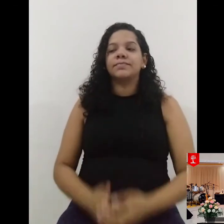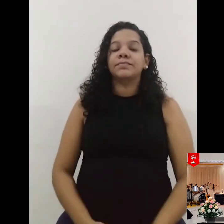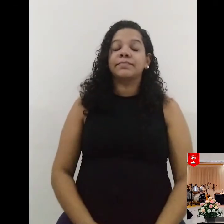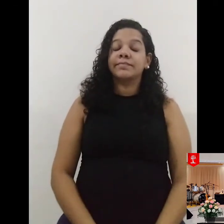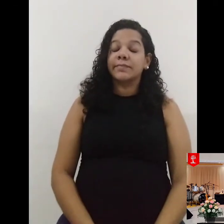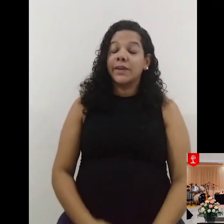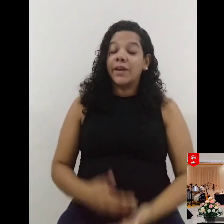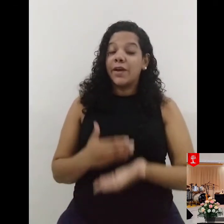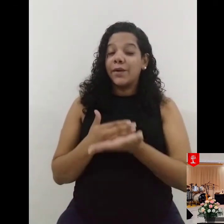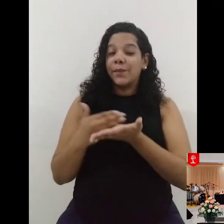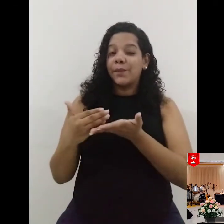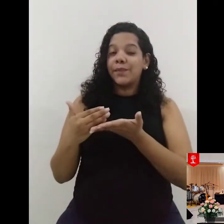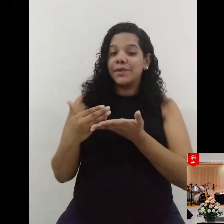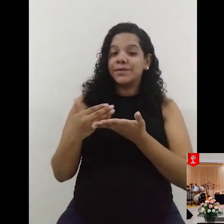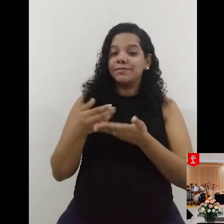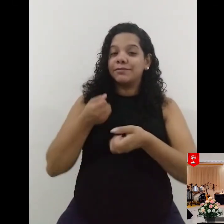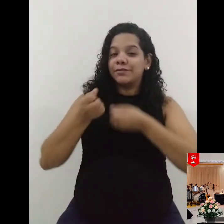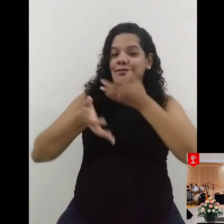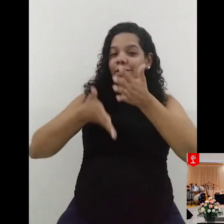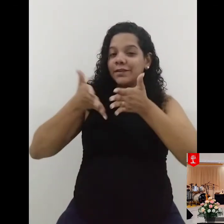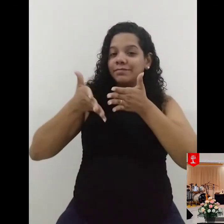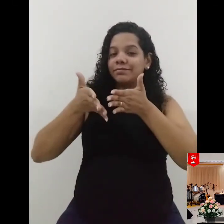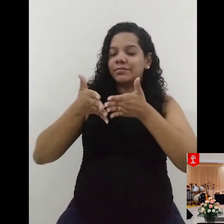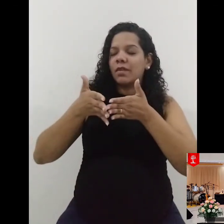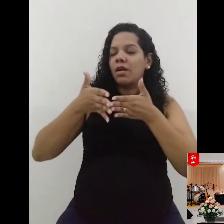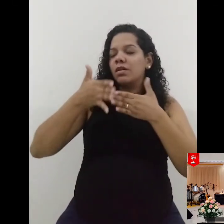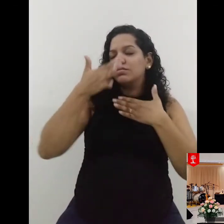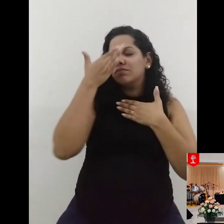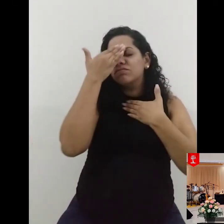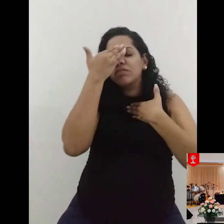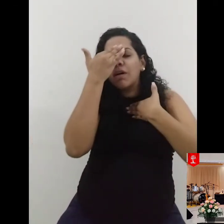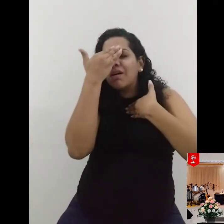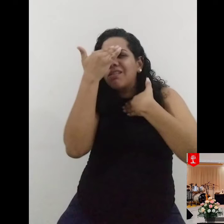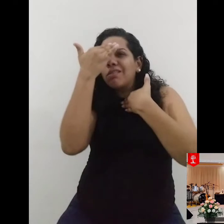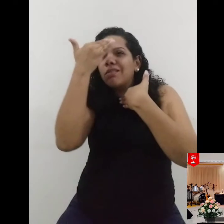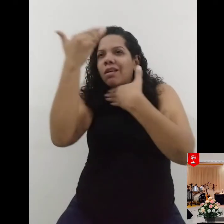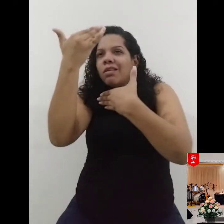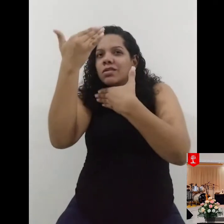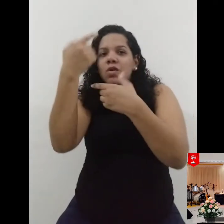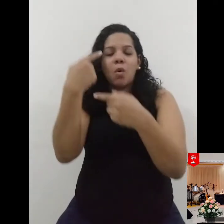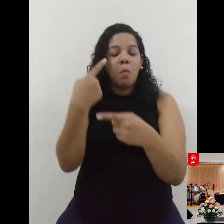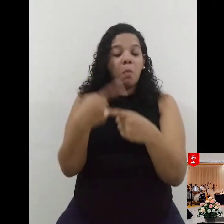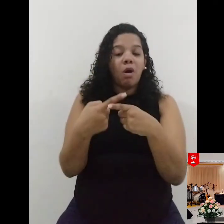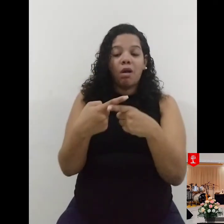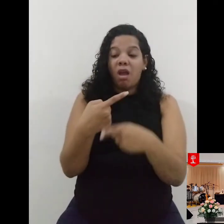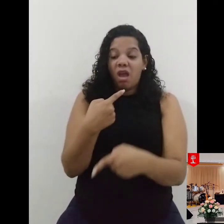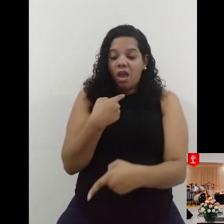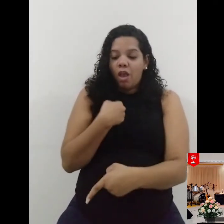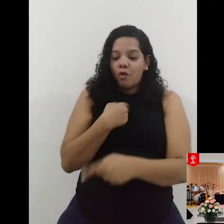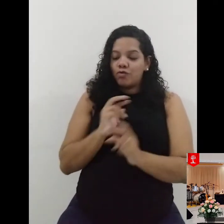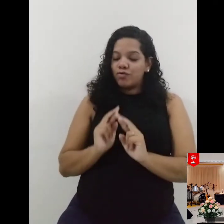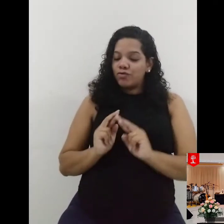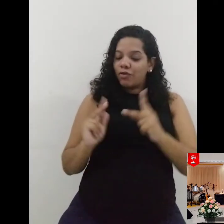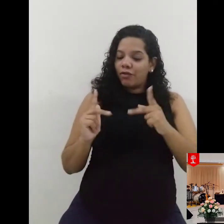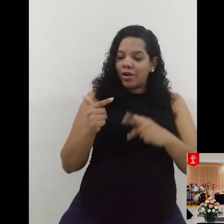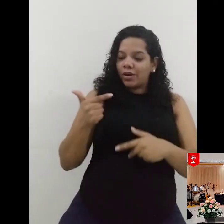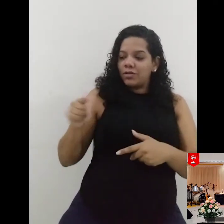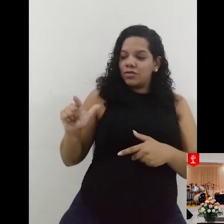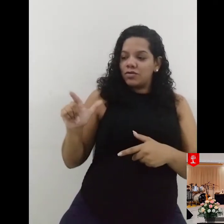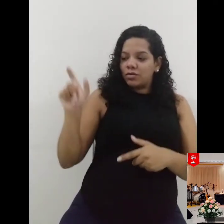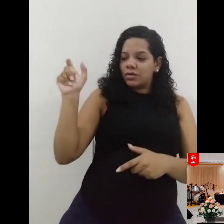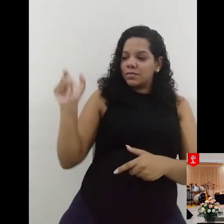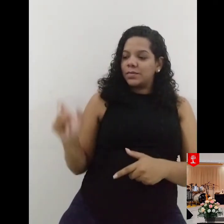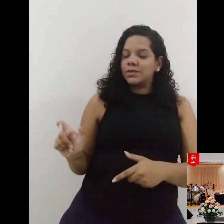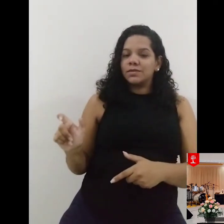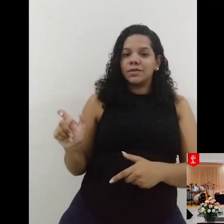Deus vem fruto de um coração quebrantado, que reconhece a grandeza de Deus, o amor de Deus, a